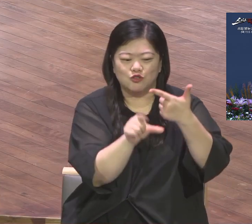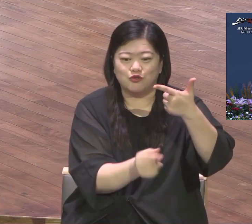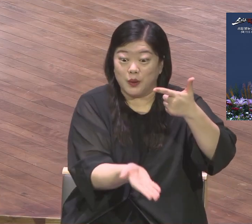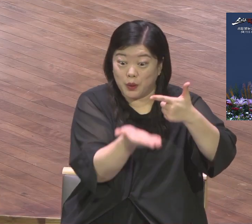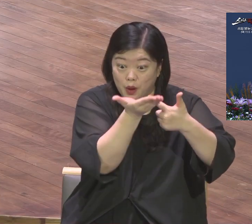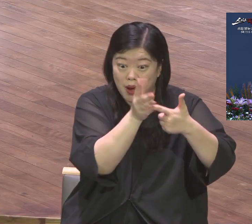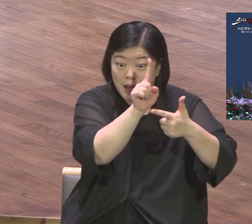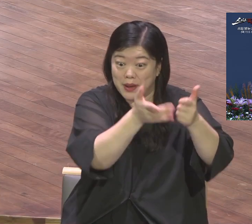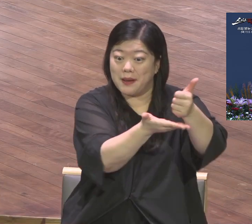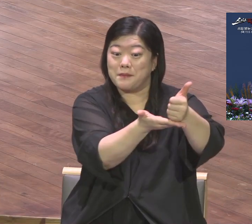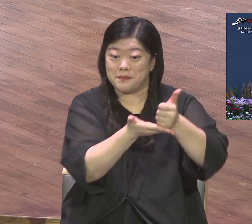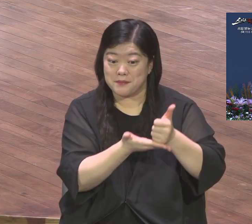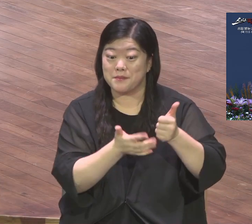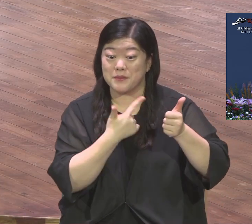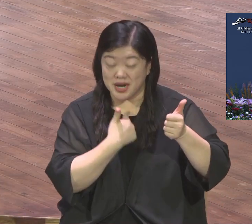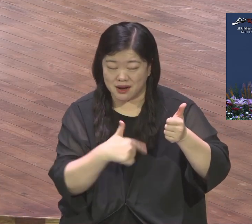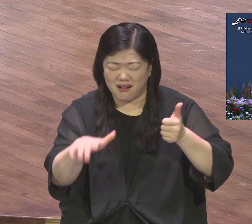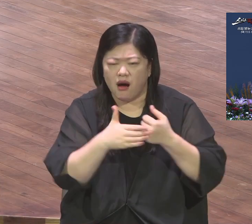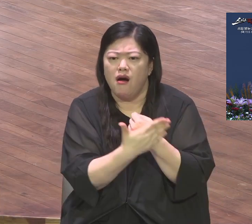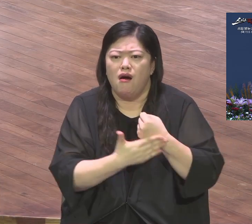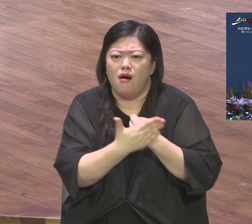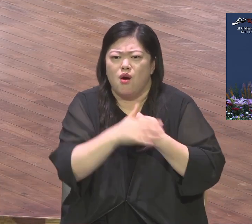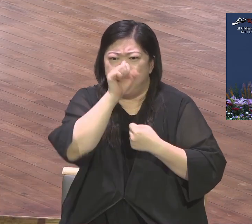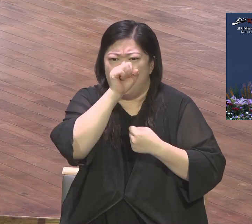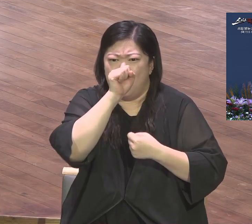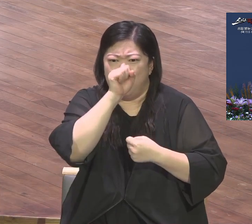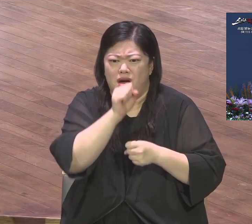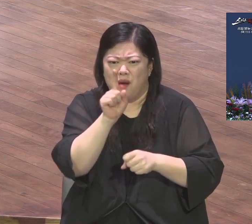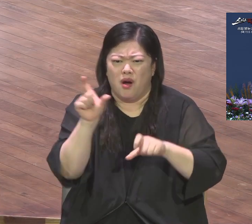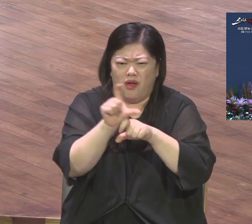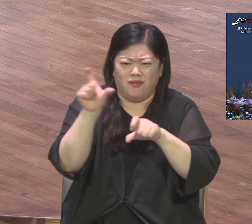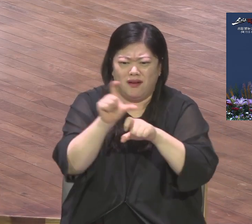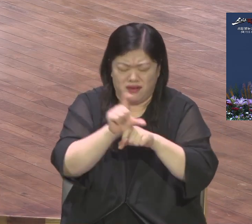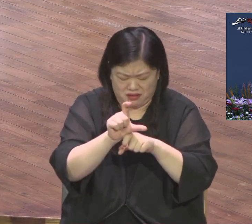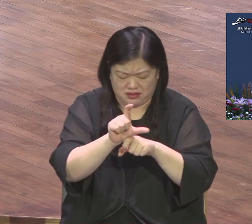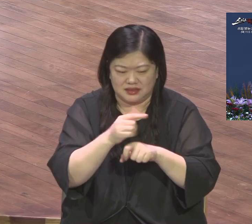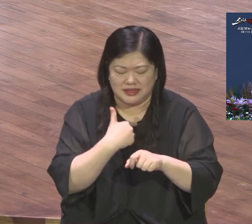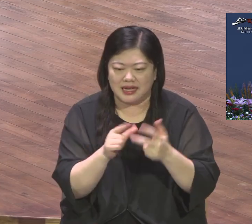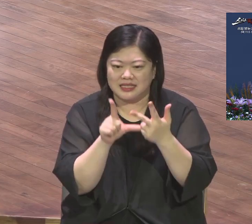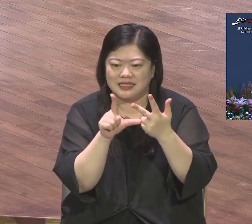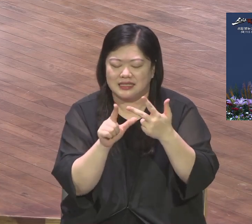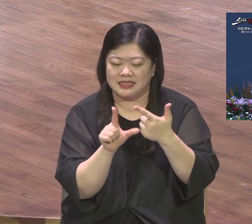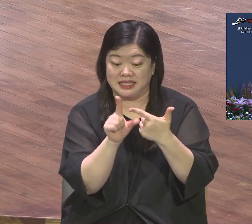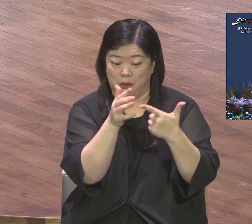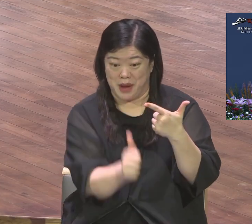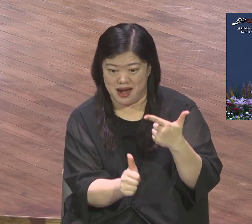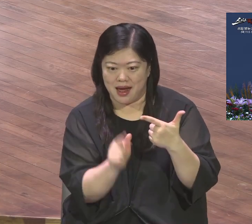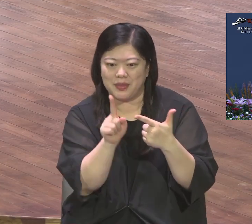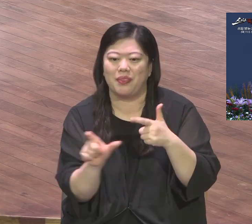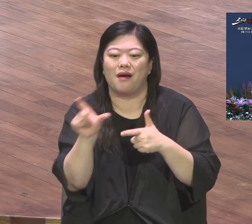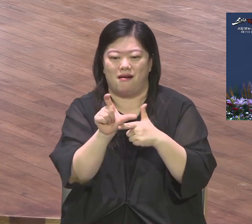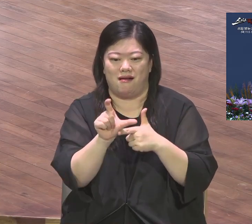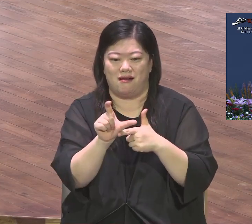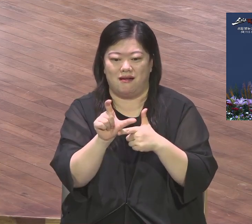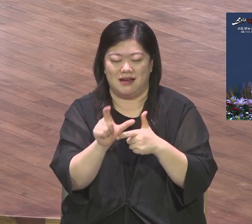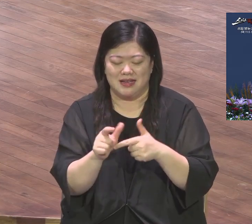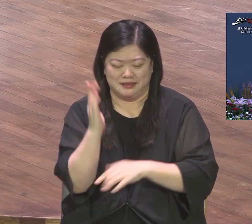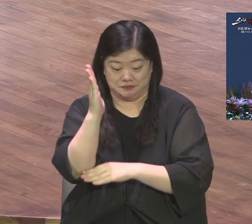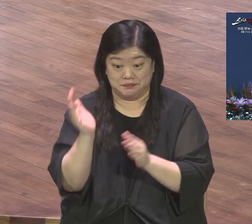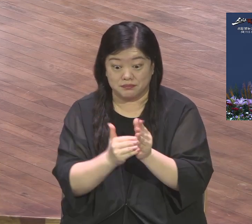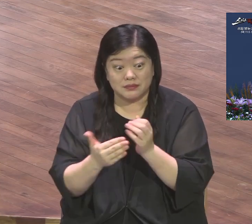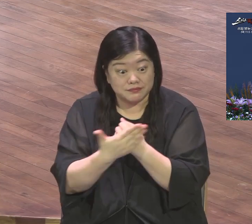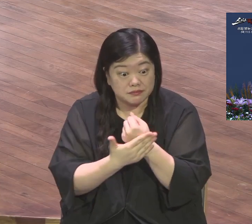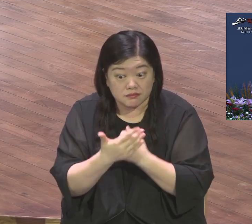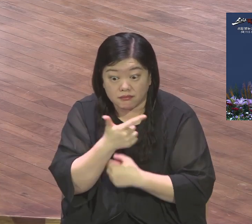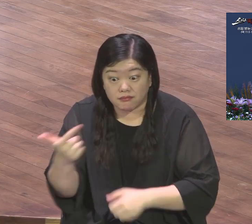좋아서 다시 강단에 좀 섰으면 좋겠다고 부탁을 드려서 지난주에 서셨는데 은혜를 크게